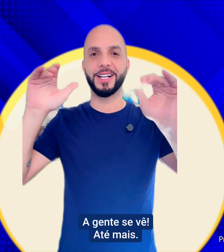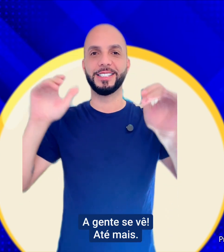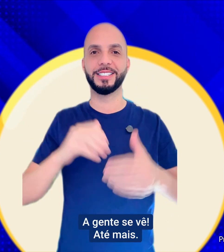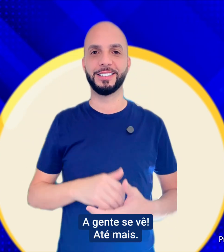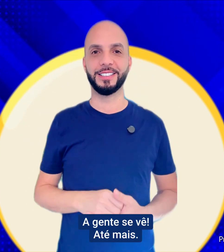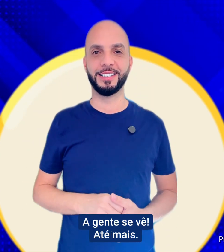mais. Tchau.